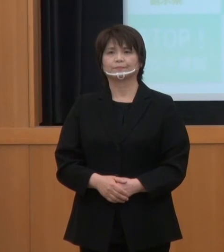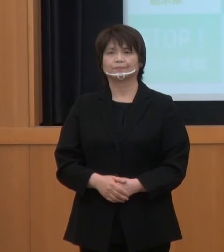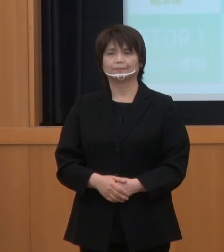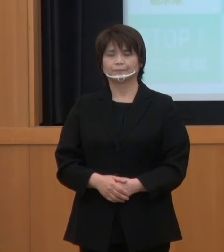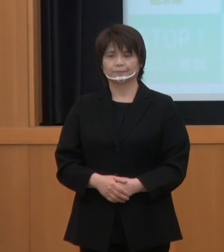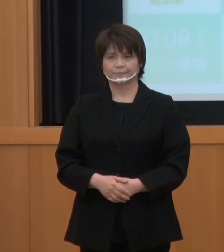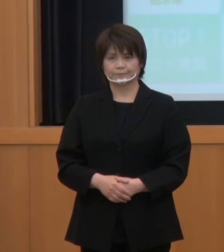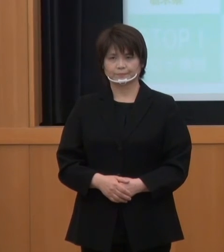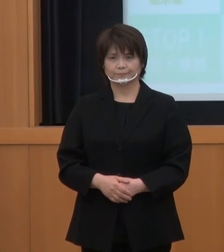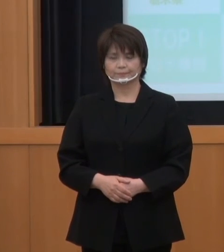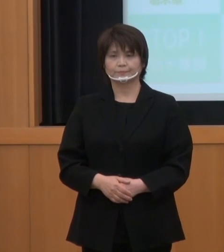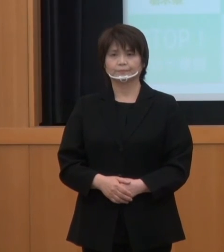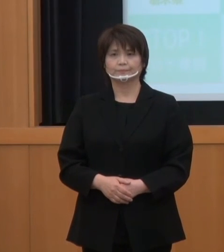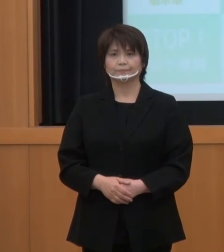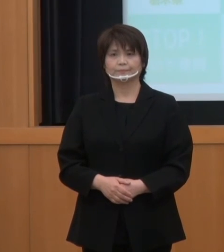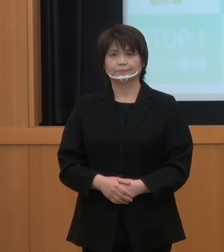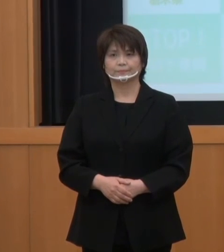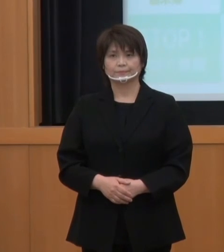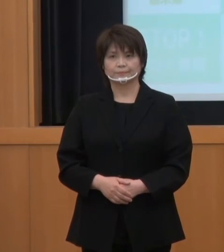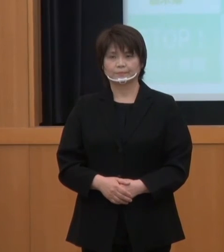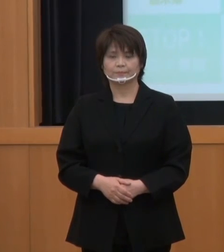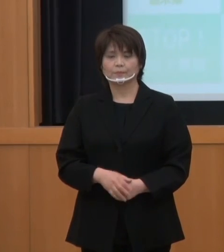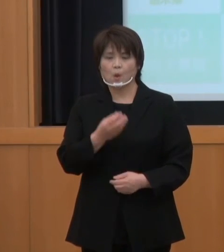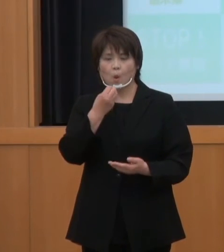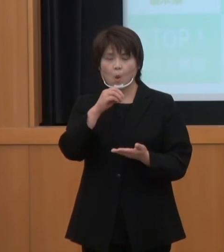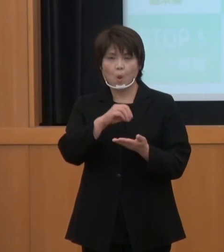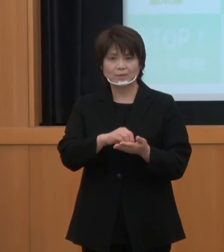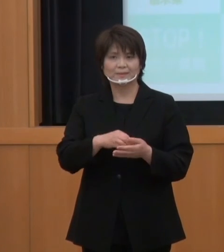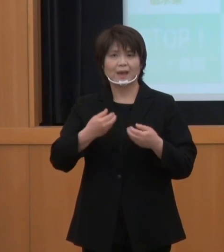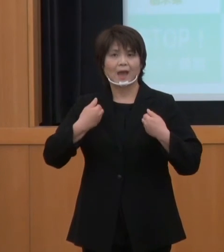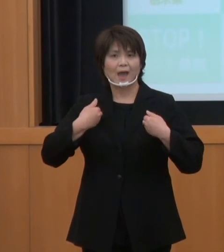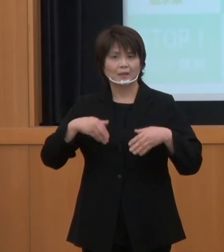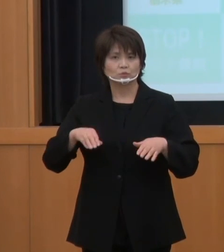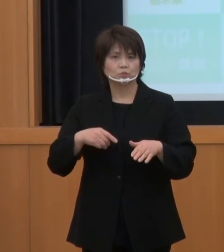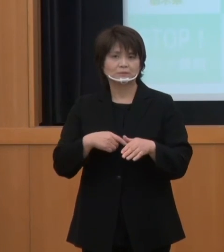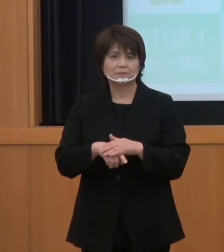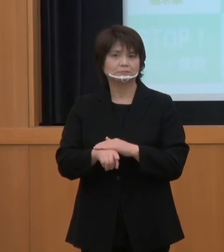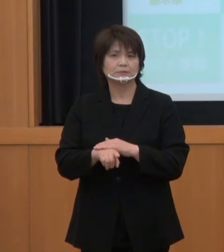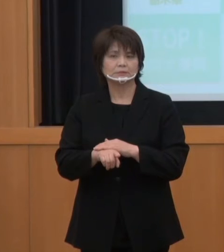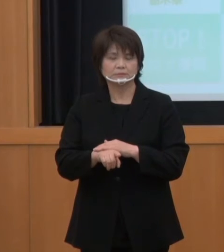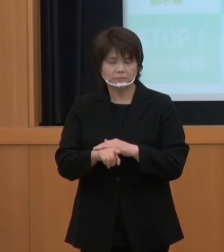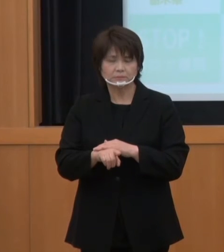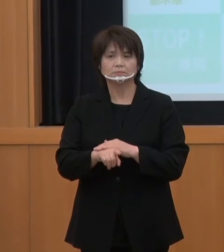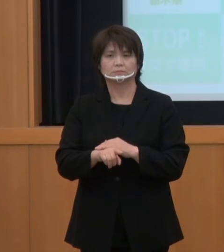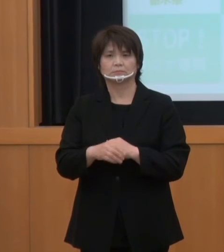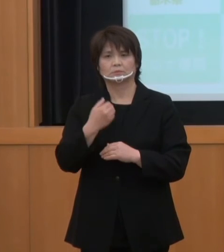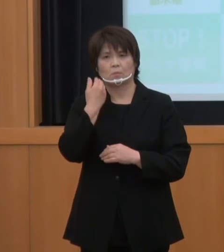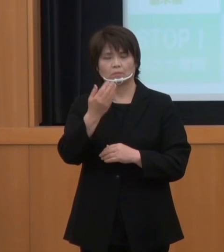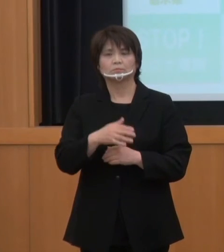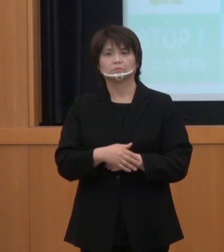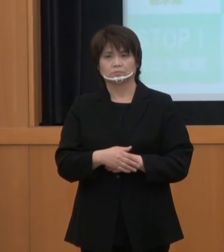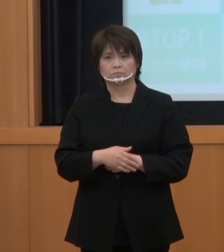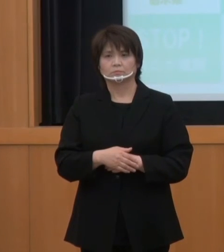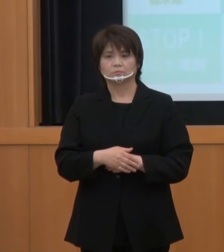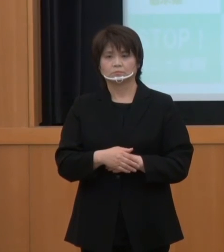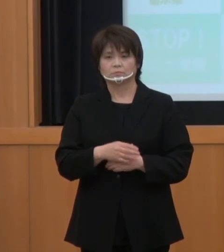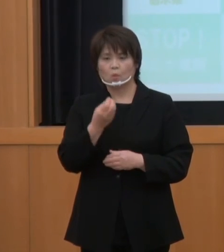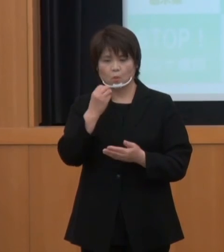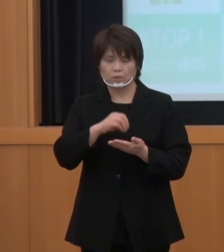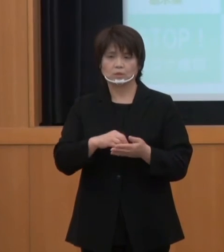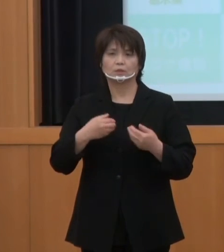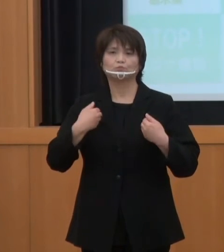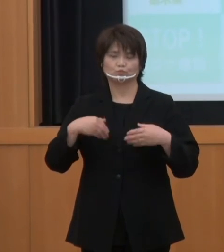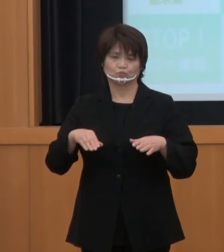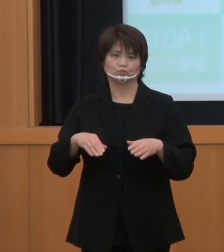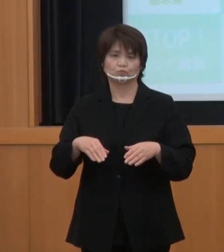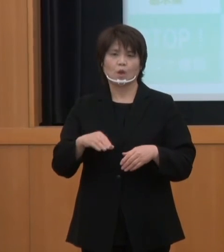読売の草竹です。押印廃止の意義についてお伺いします。 押印が廃止されて、オンライン